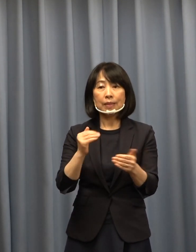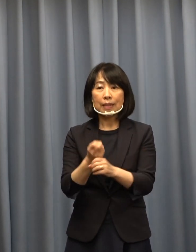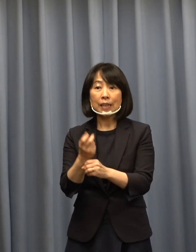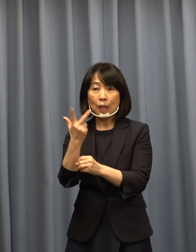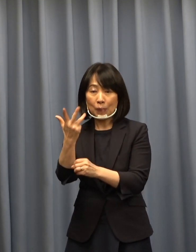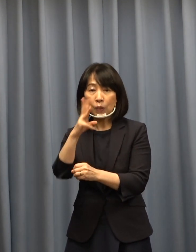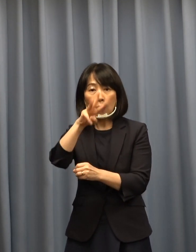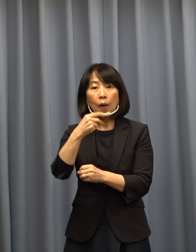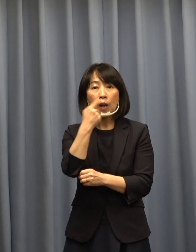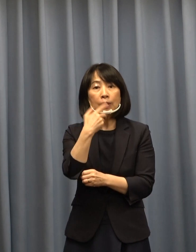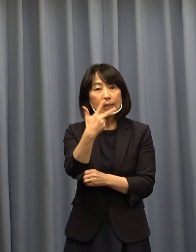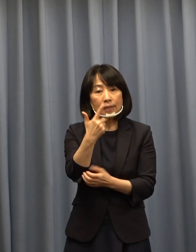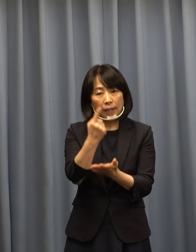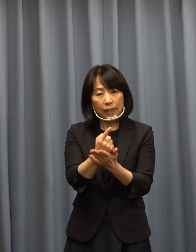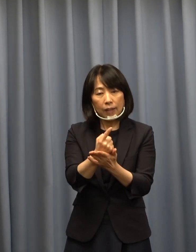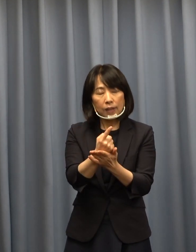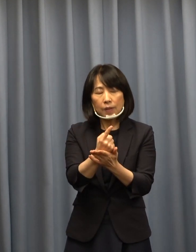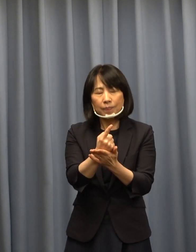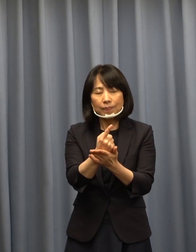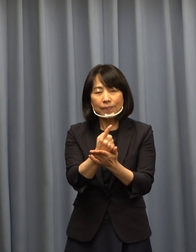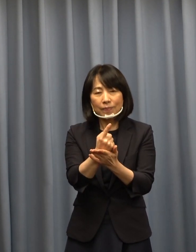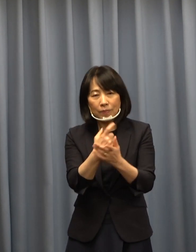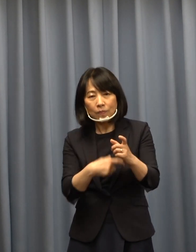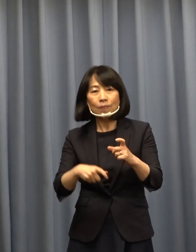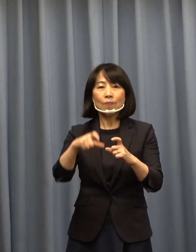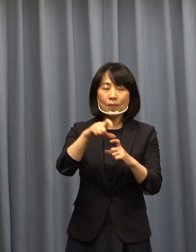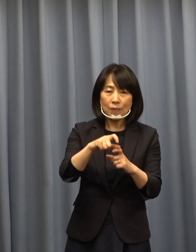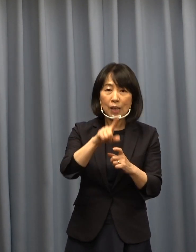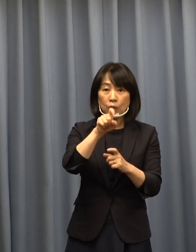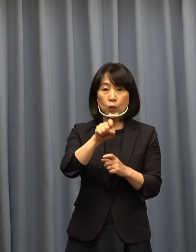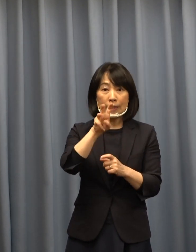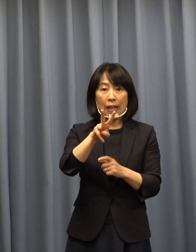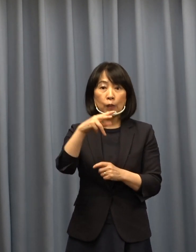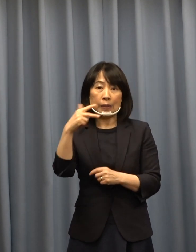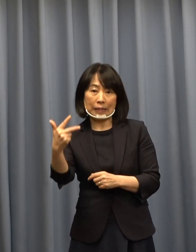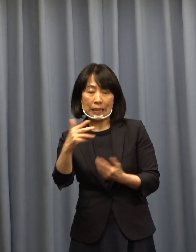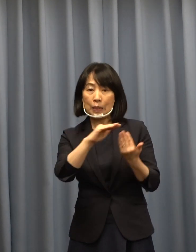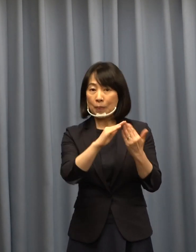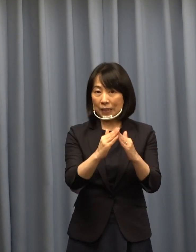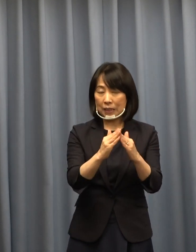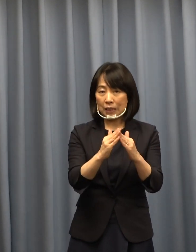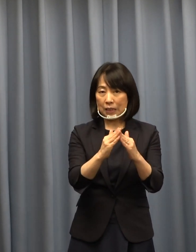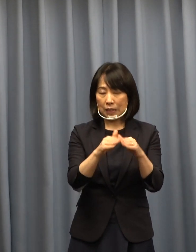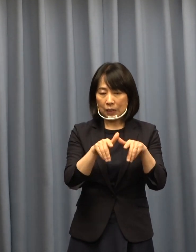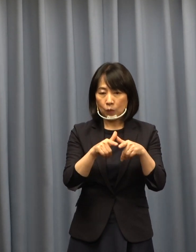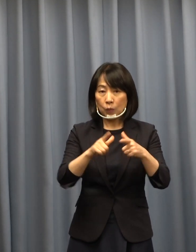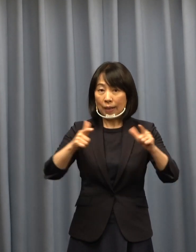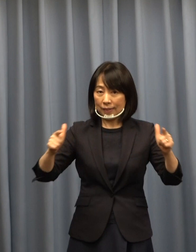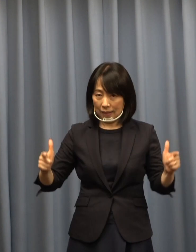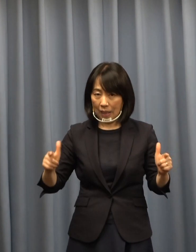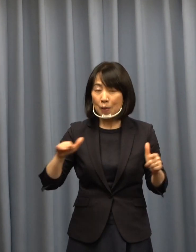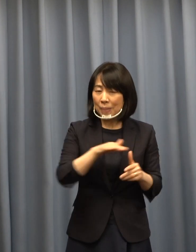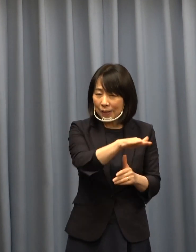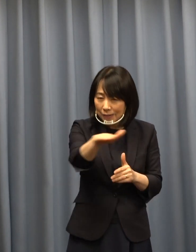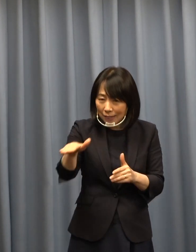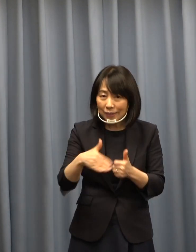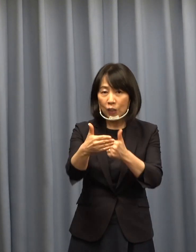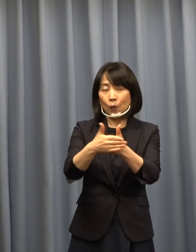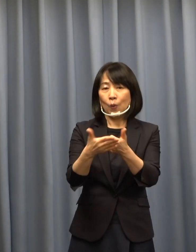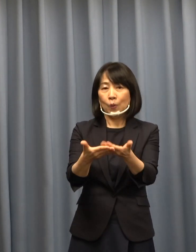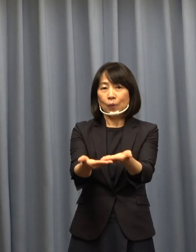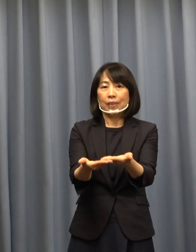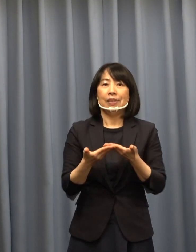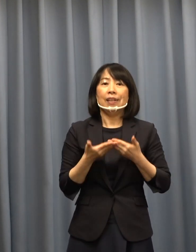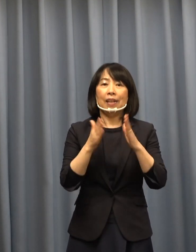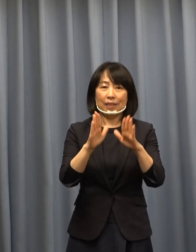と川口市、そしてその後は13の市、町に拡大をして、皆さんにご協力をお願いしてまいりました。